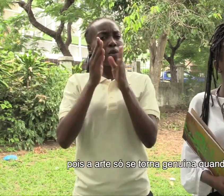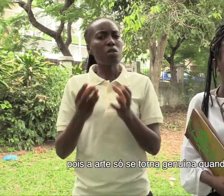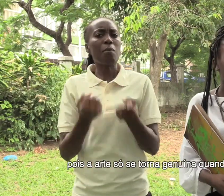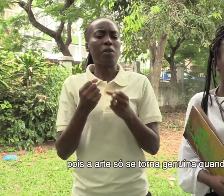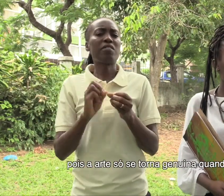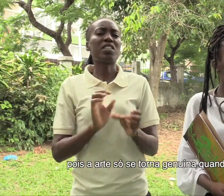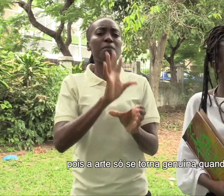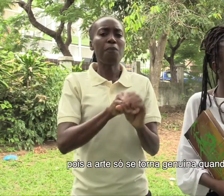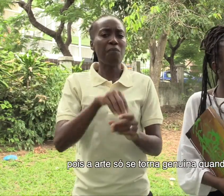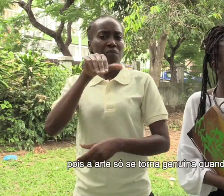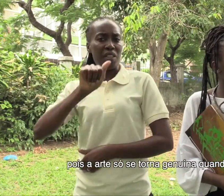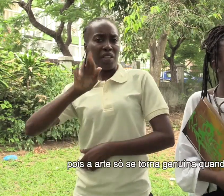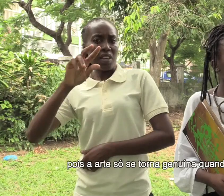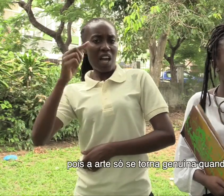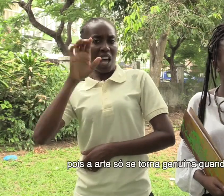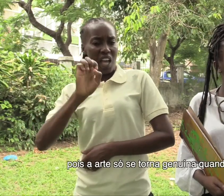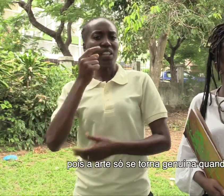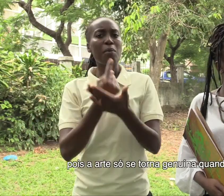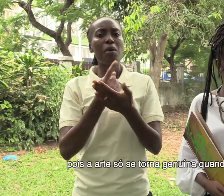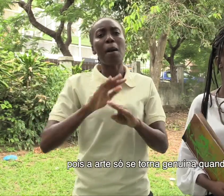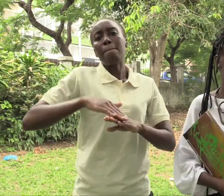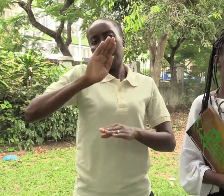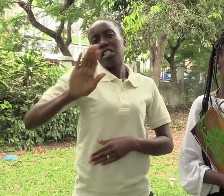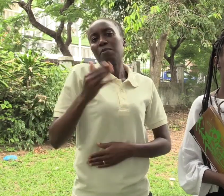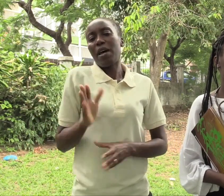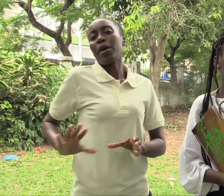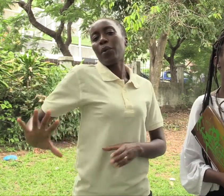pois a arte só se torna genuína quando é para todos.